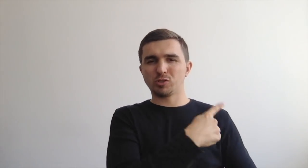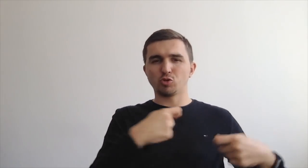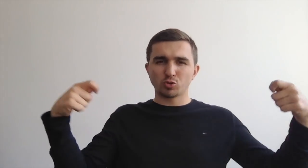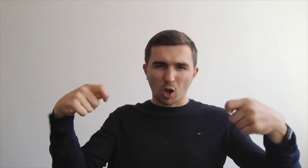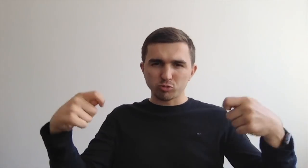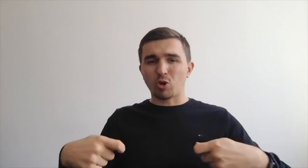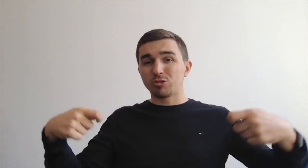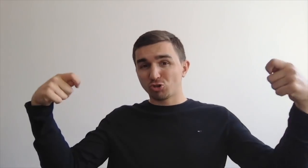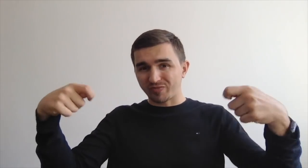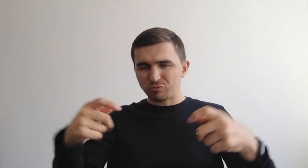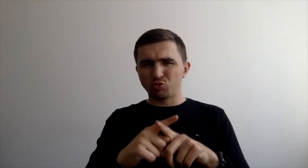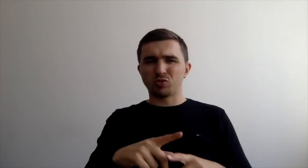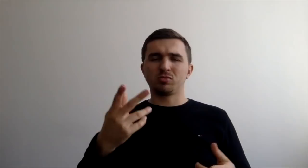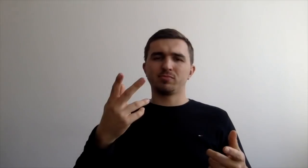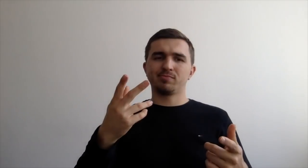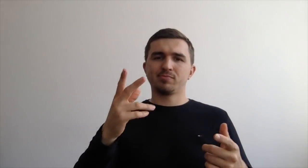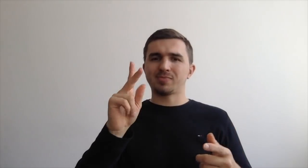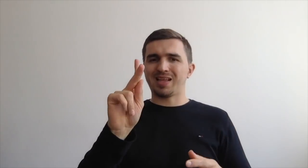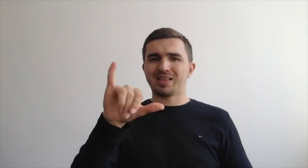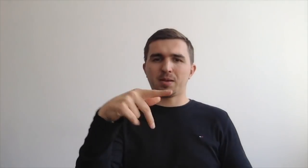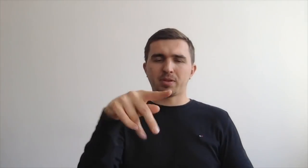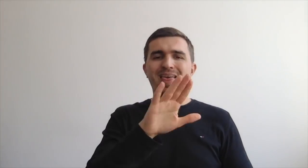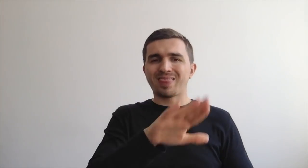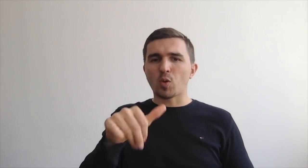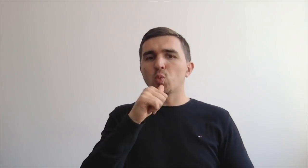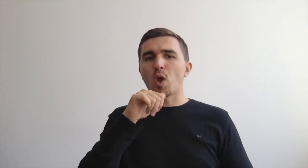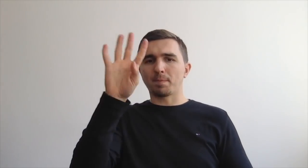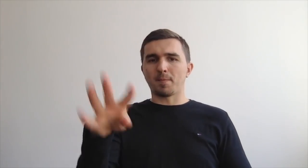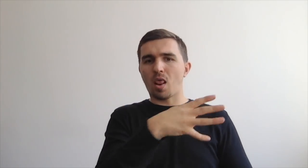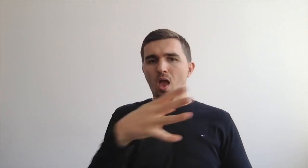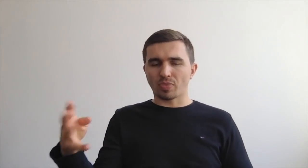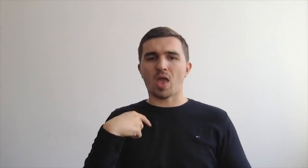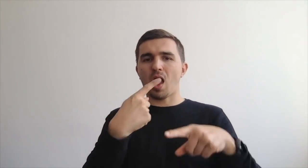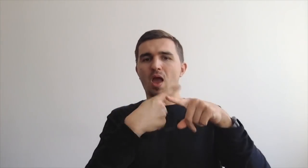Mm.